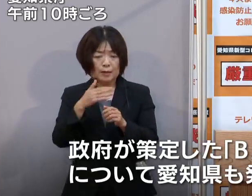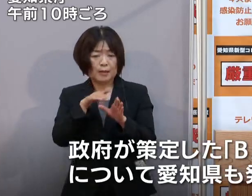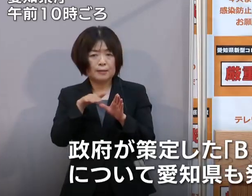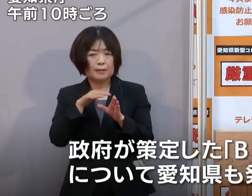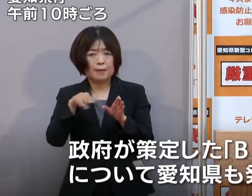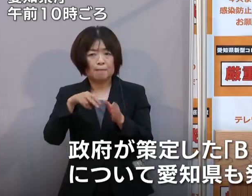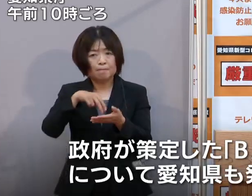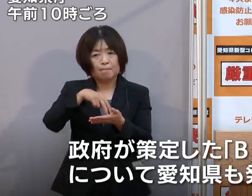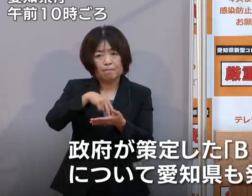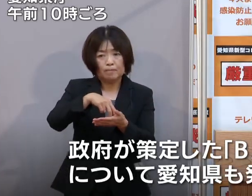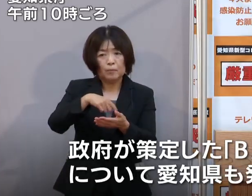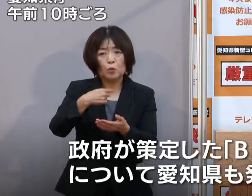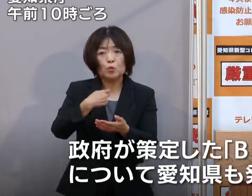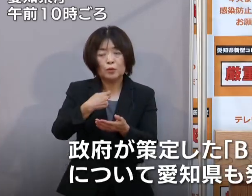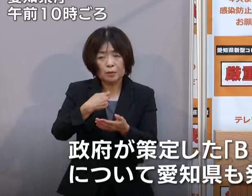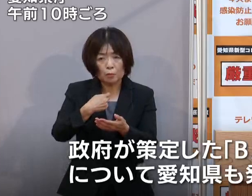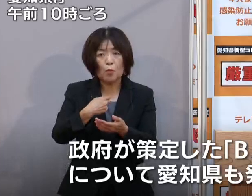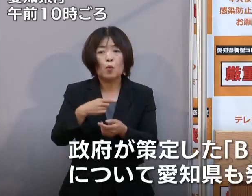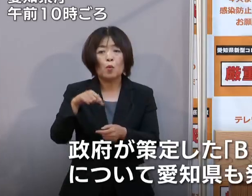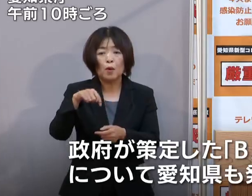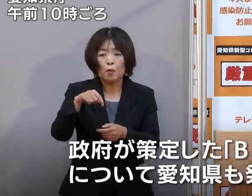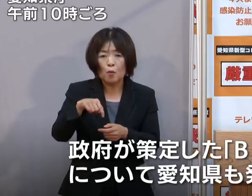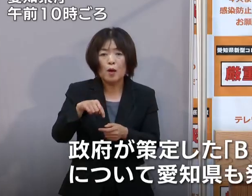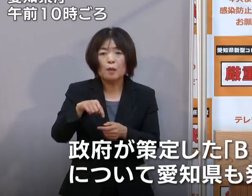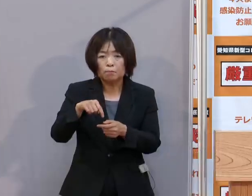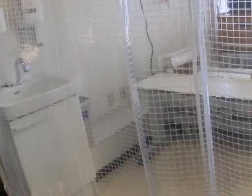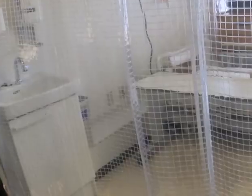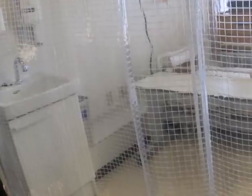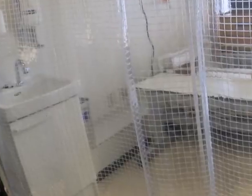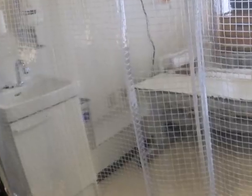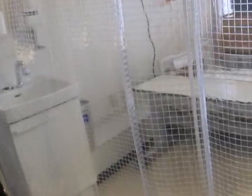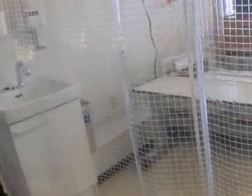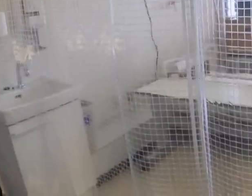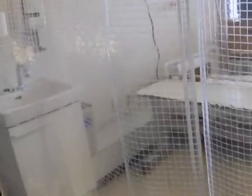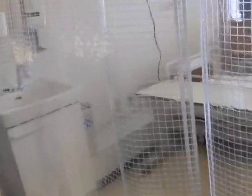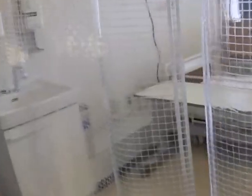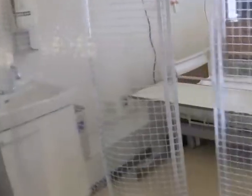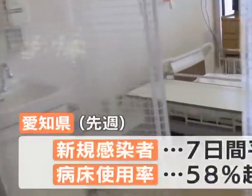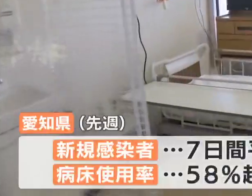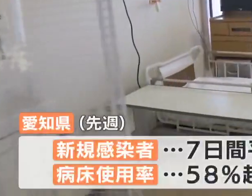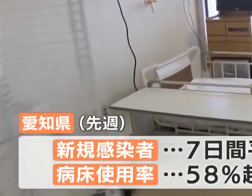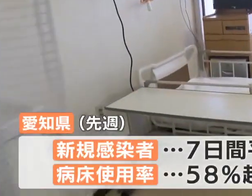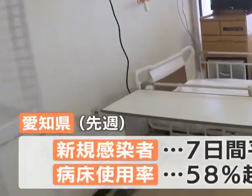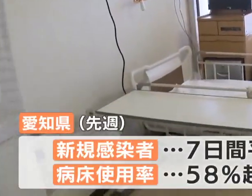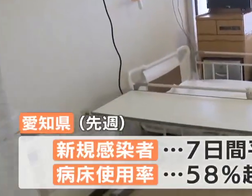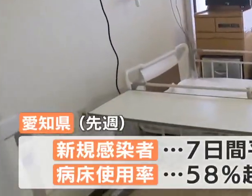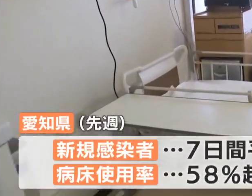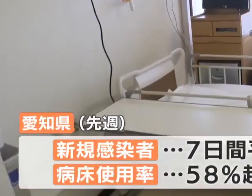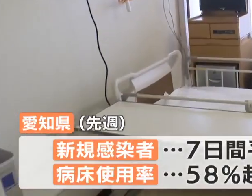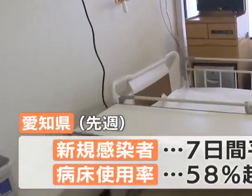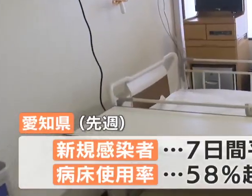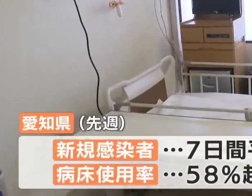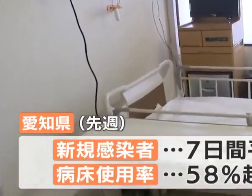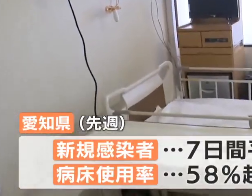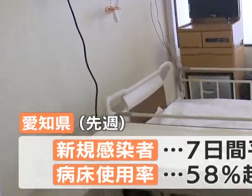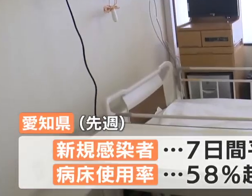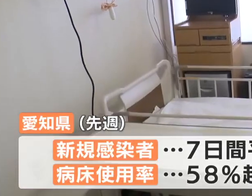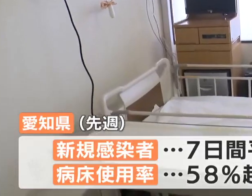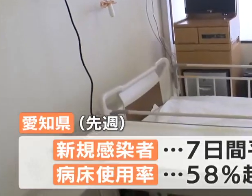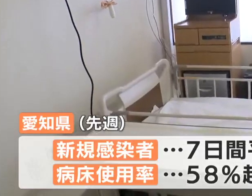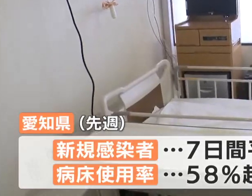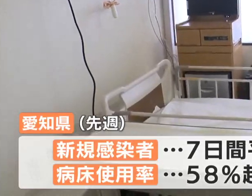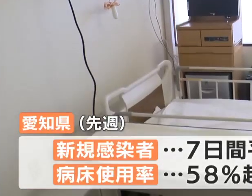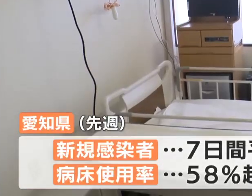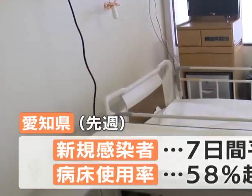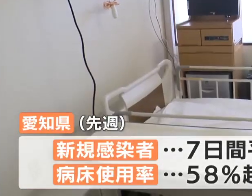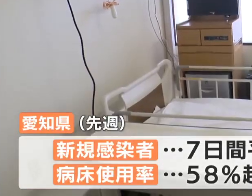においてもえーこれはですね発動していると大村知事は先週の新規完成者数の7日間平均